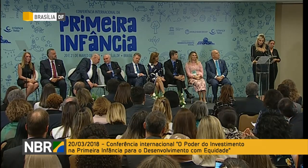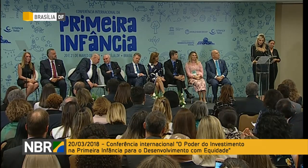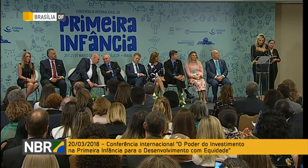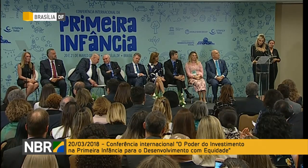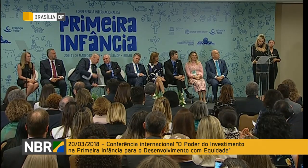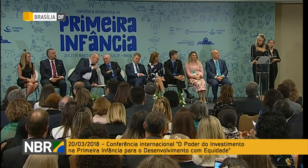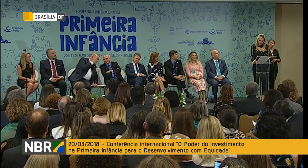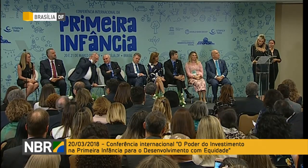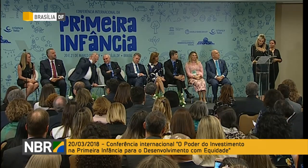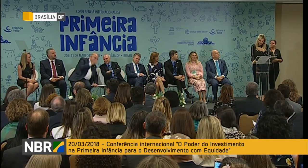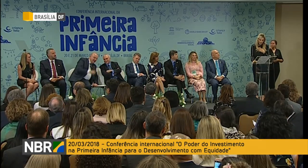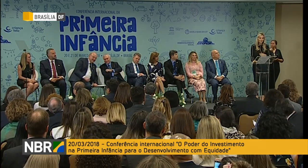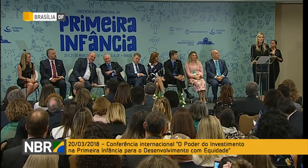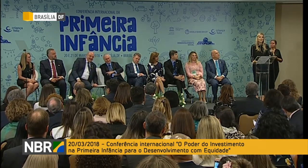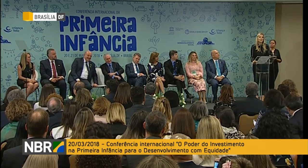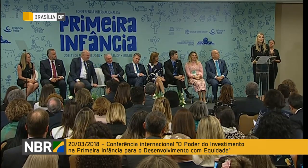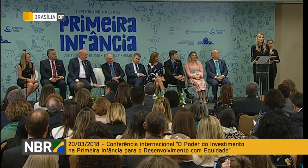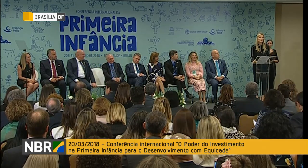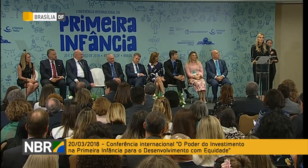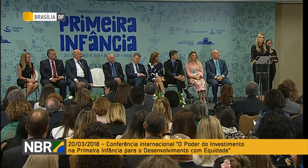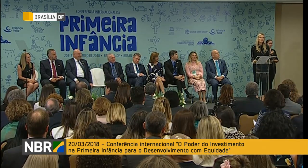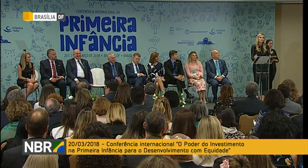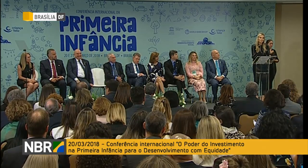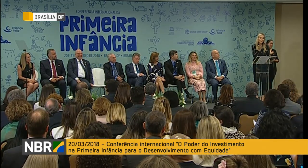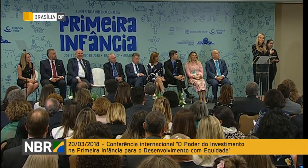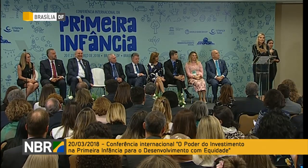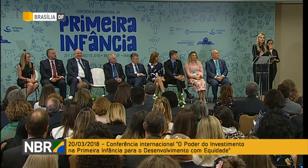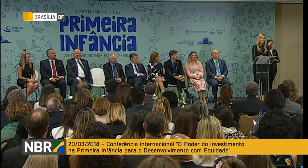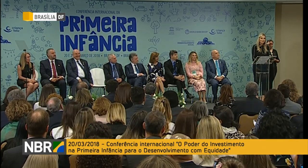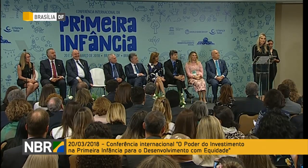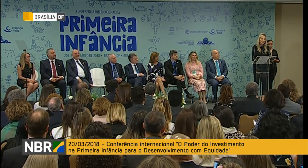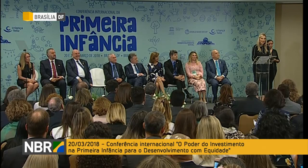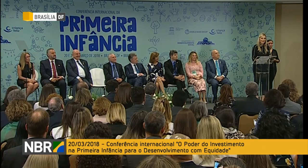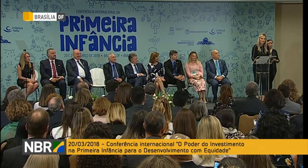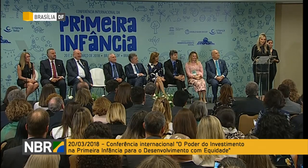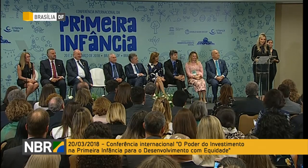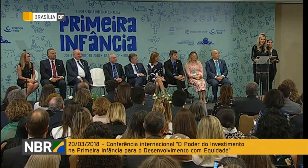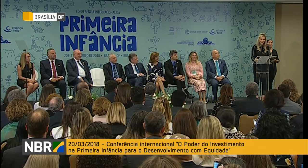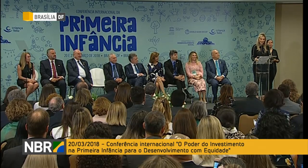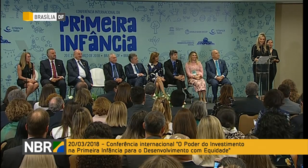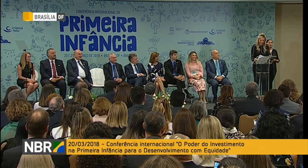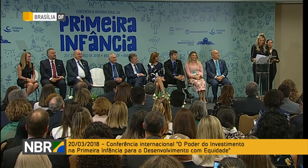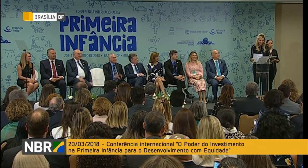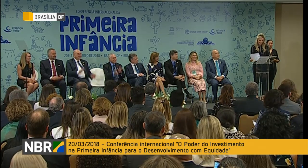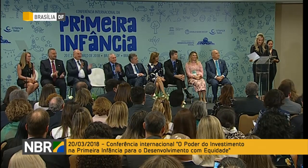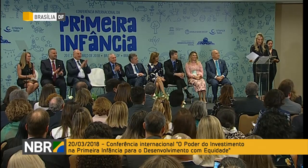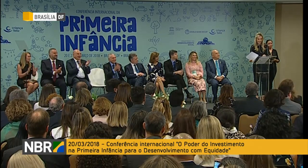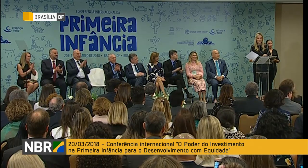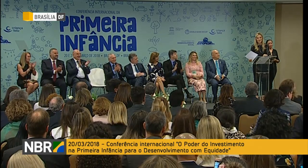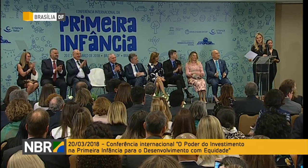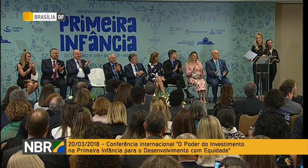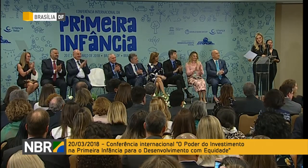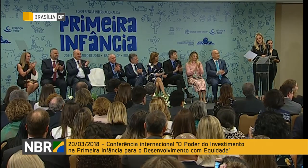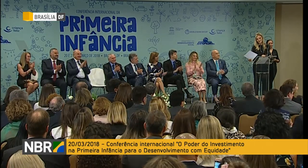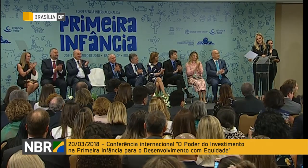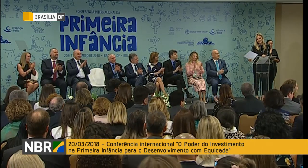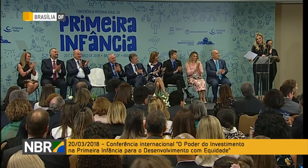honram com suas presenças, na pessoa da doutora Mary Young, agradeço a todos.